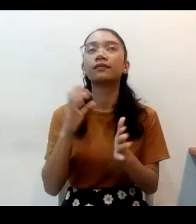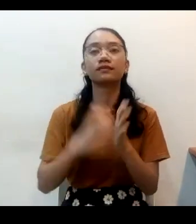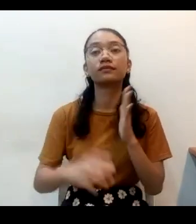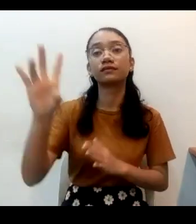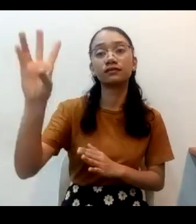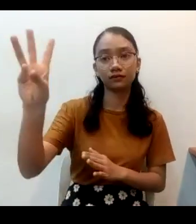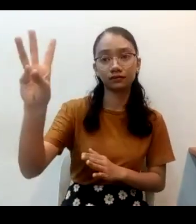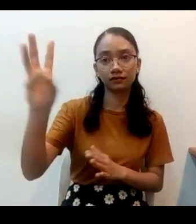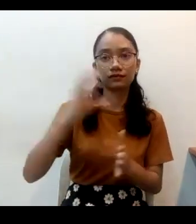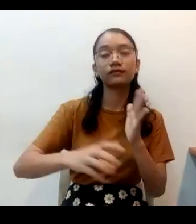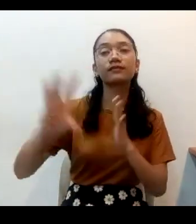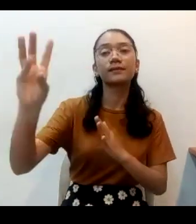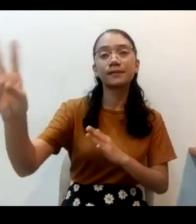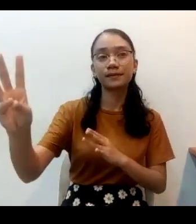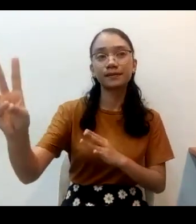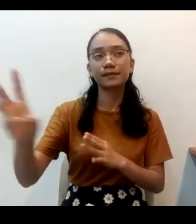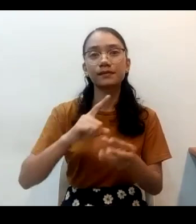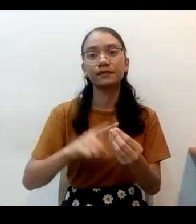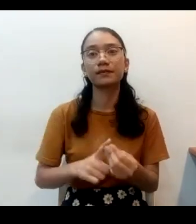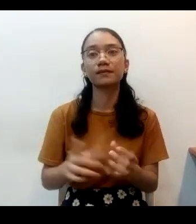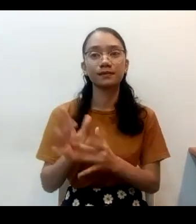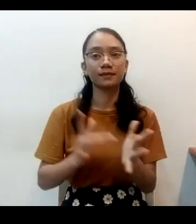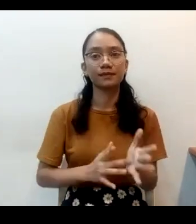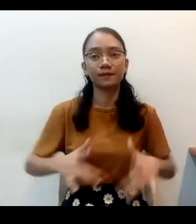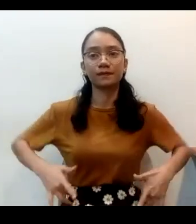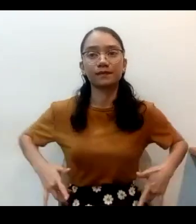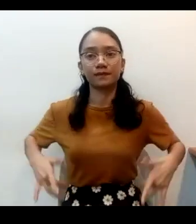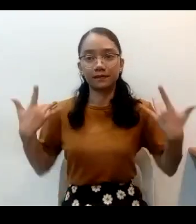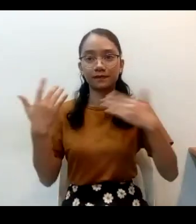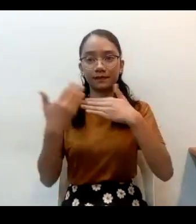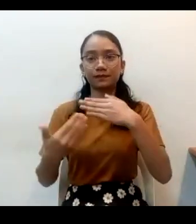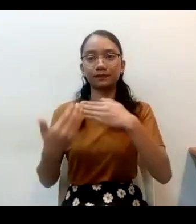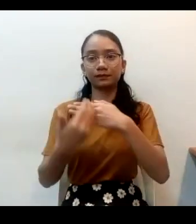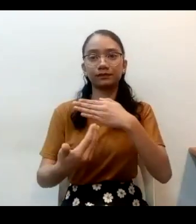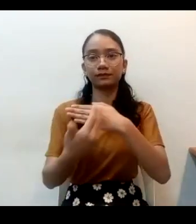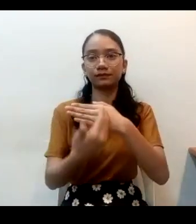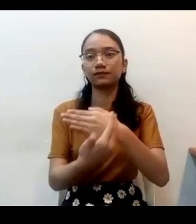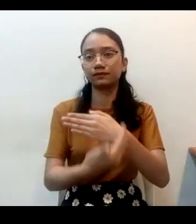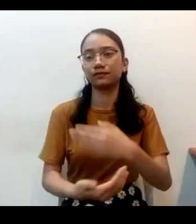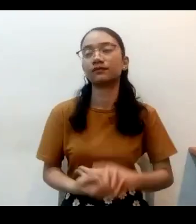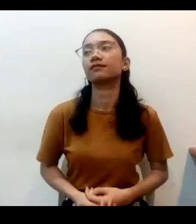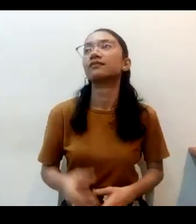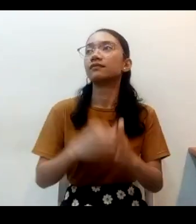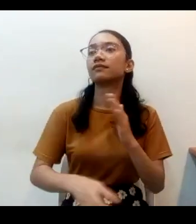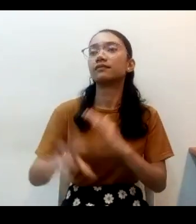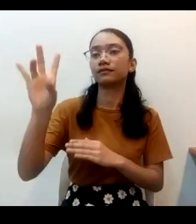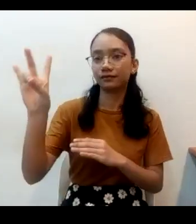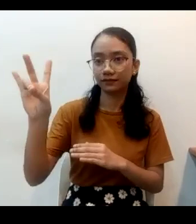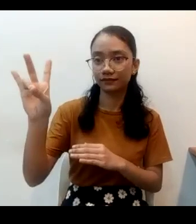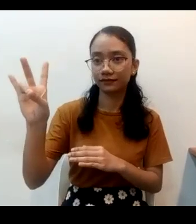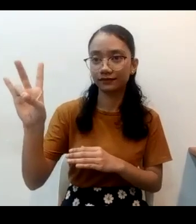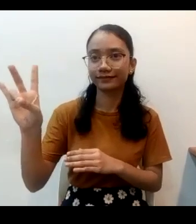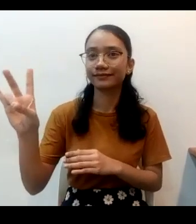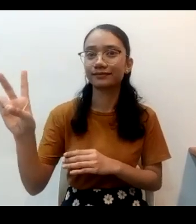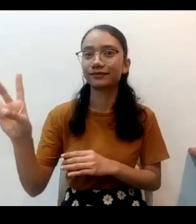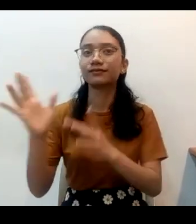6, Jesus is the living bread. At sa chapter 6 naman po, si Jesus po yung tinapay ng buhay. And chapter 7, Jesus is the